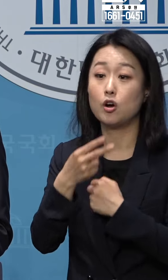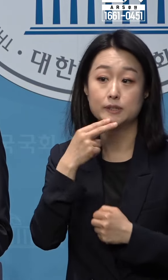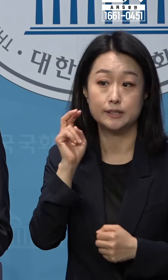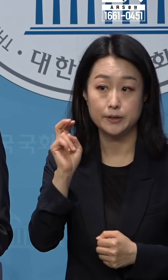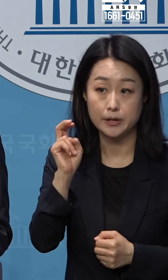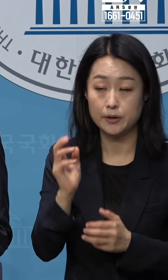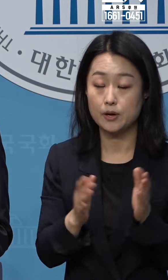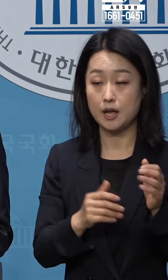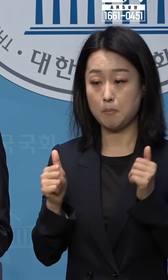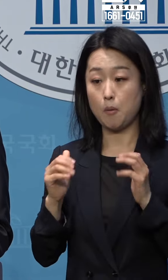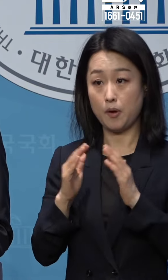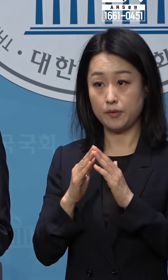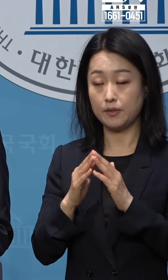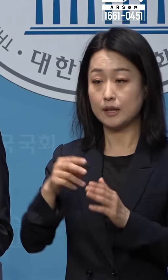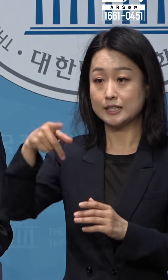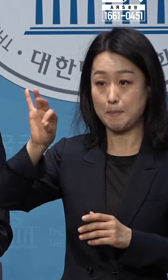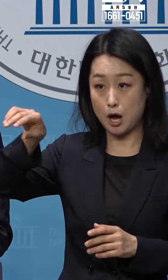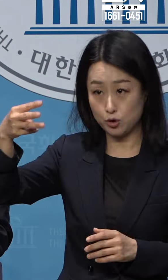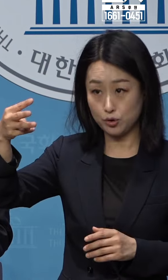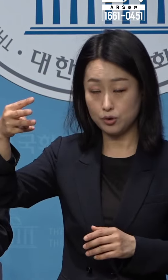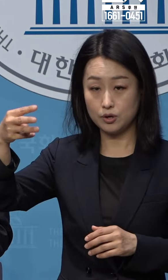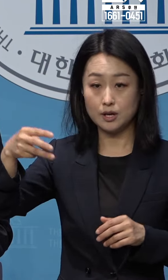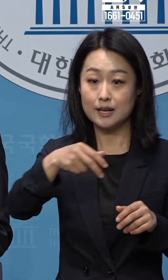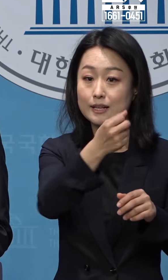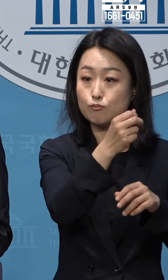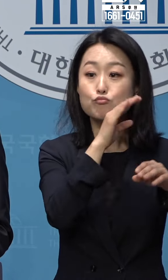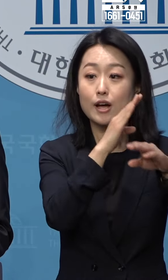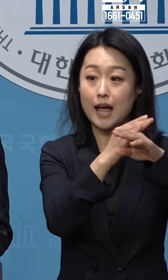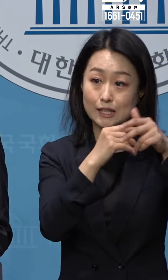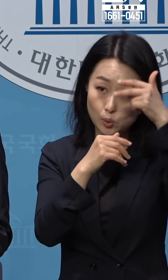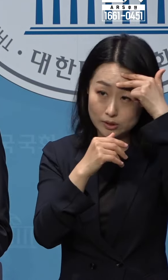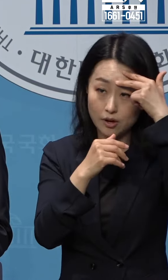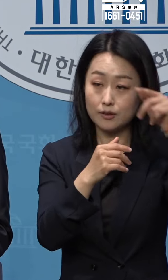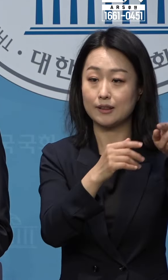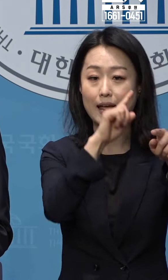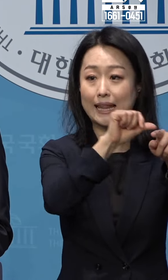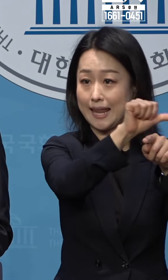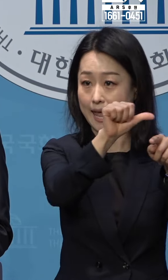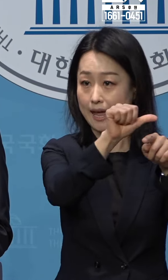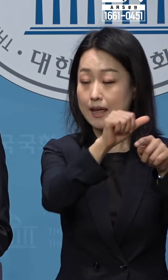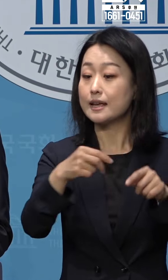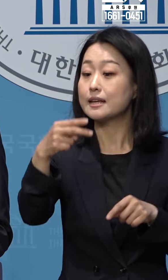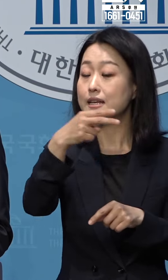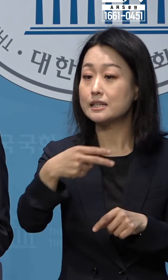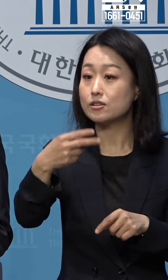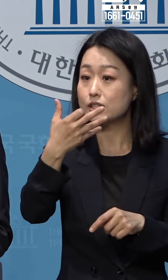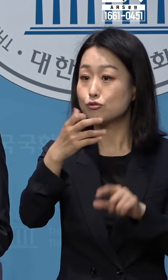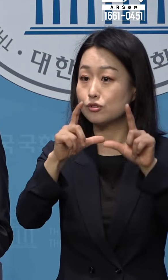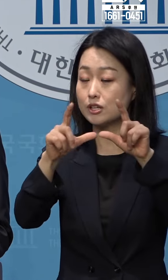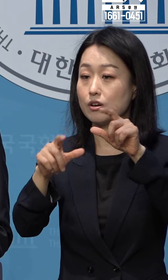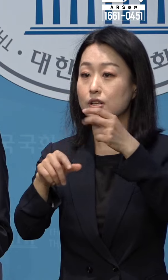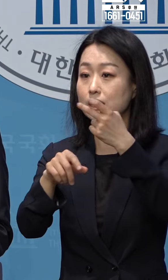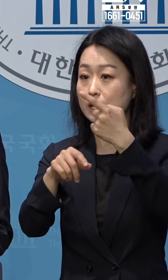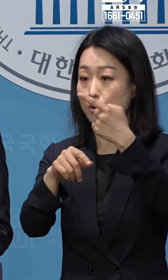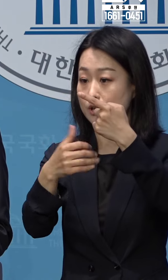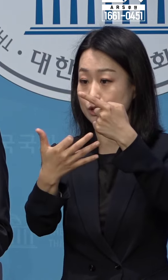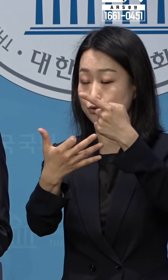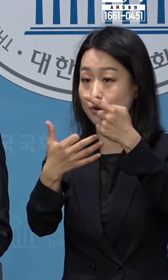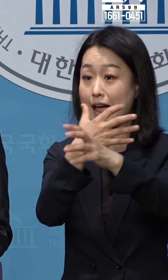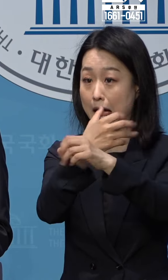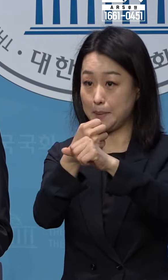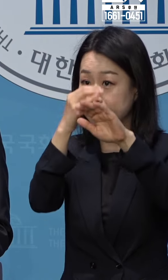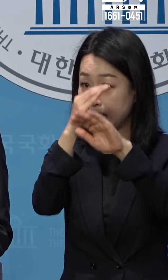법원은 쌍방울과 조선 아트간에 작성된 2019년 1월 17일자 합의서